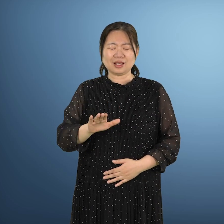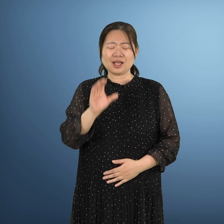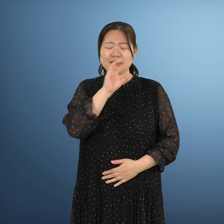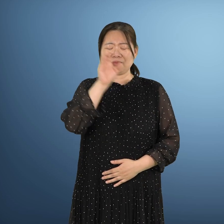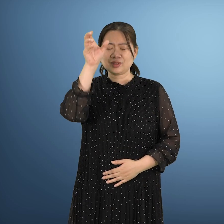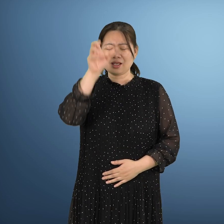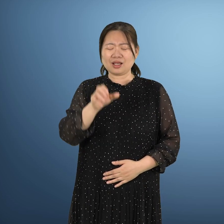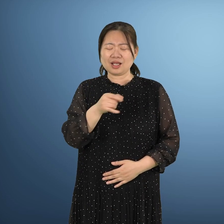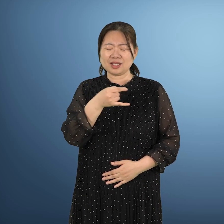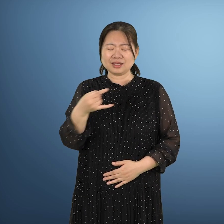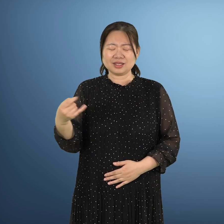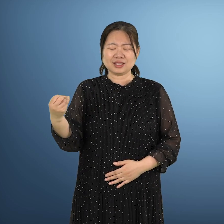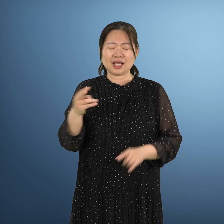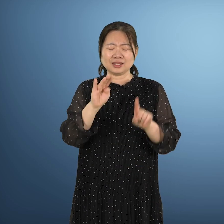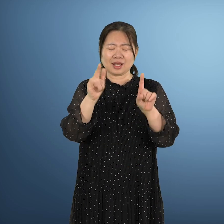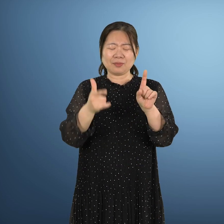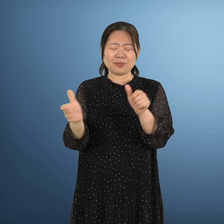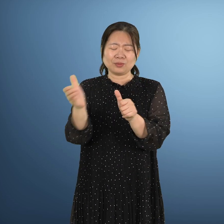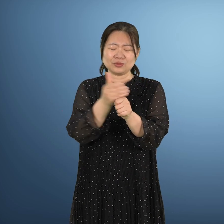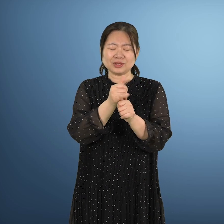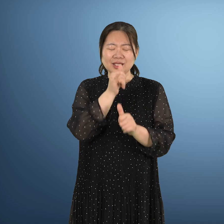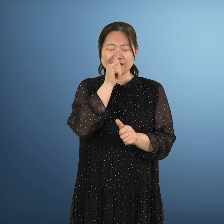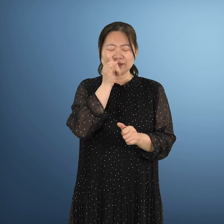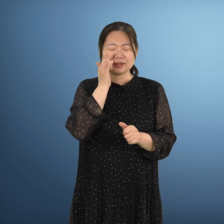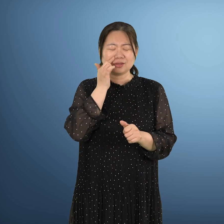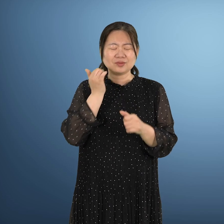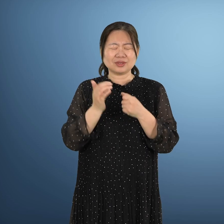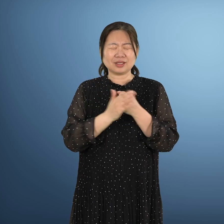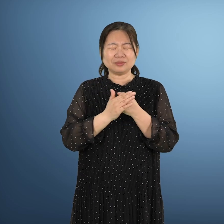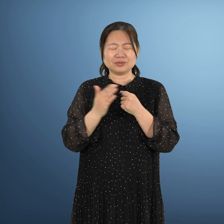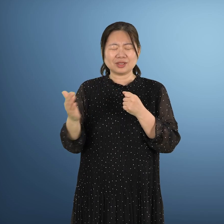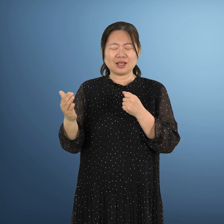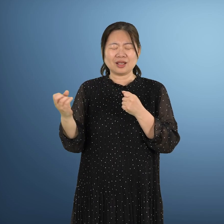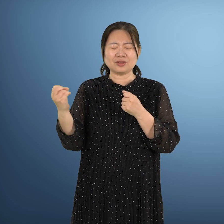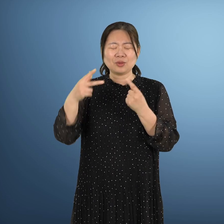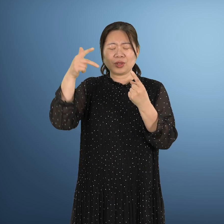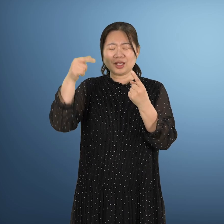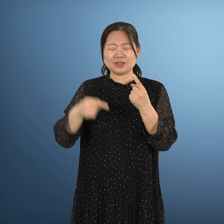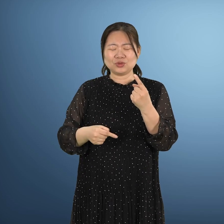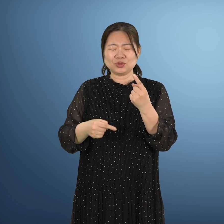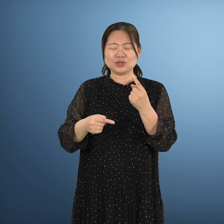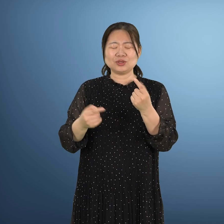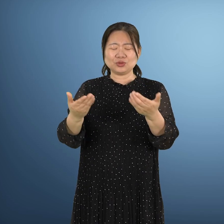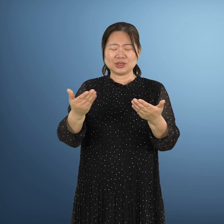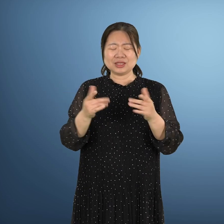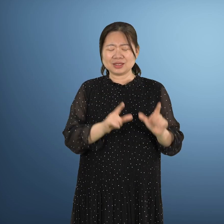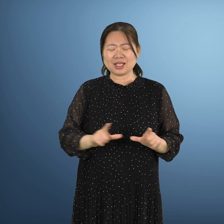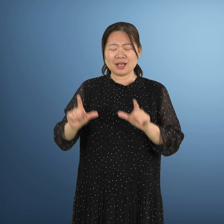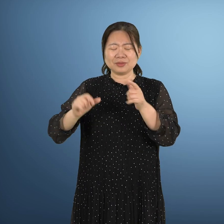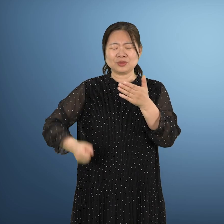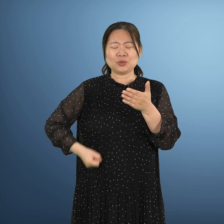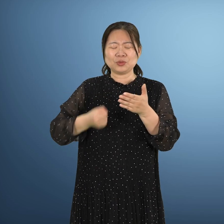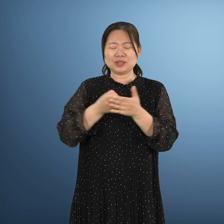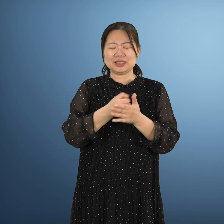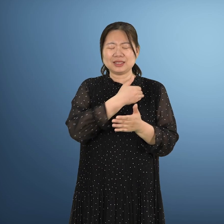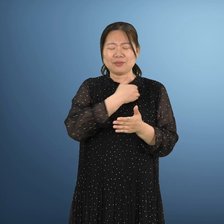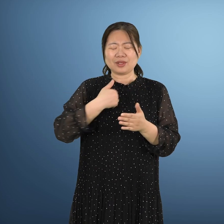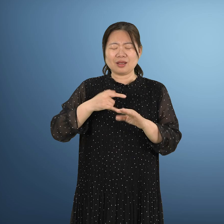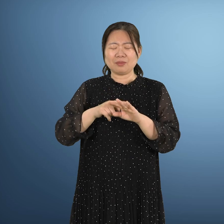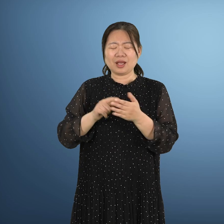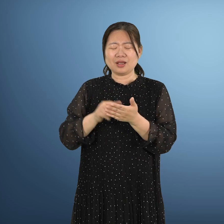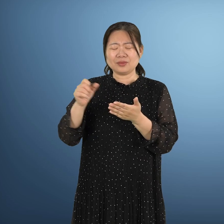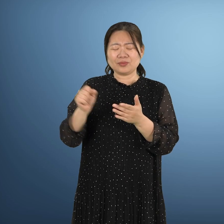십자가의 의의를 다시 한번 붙잡고 또 한 주를 용기와 담대함으로 살아낼 수 있도록